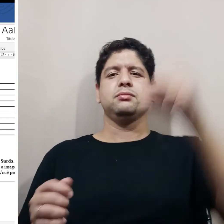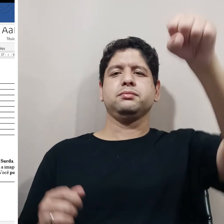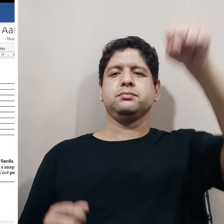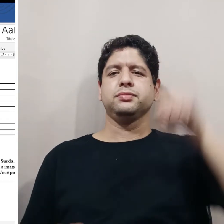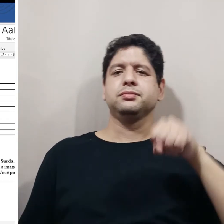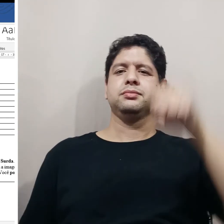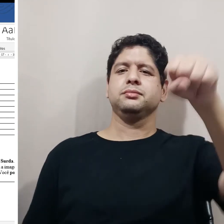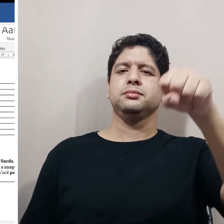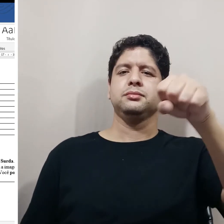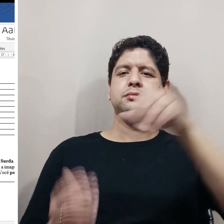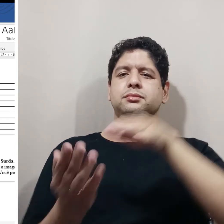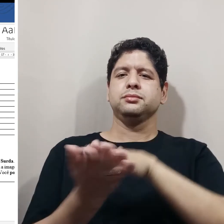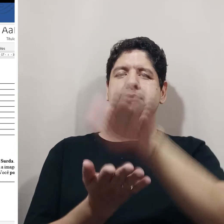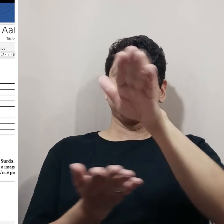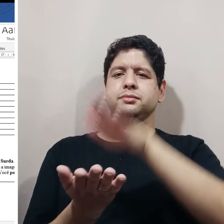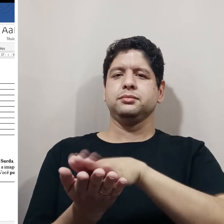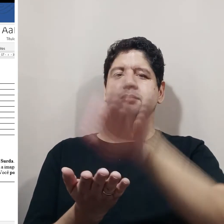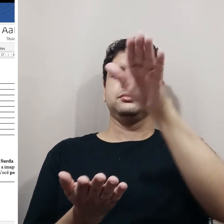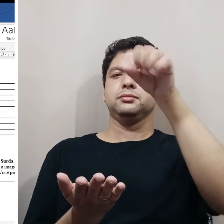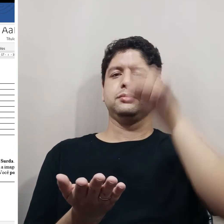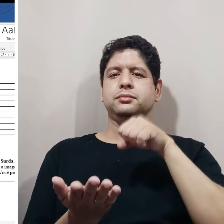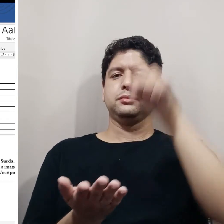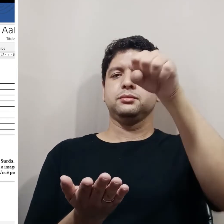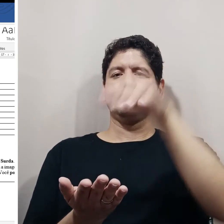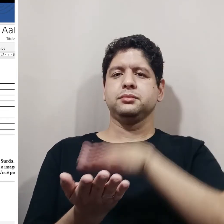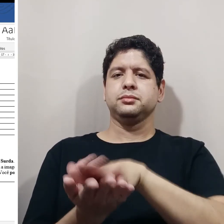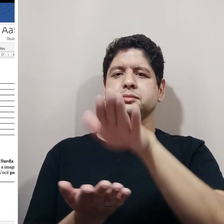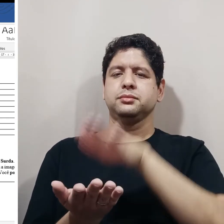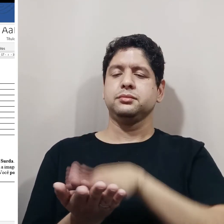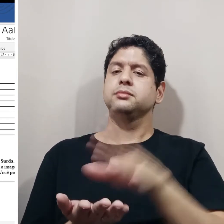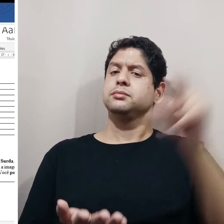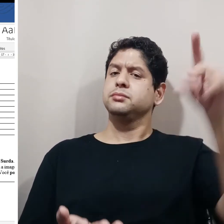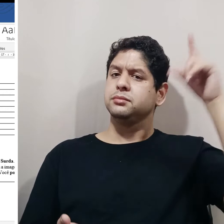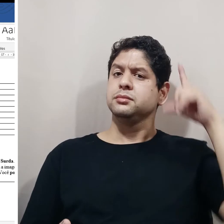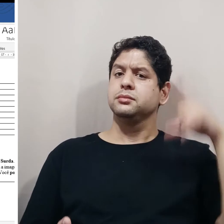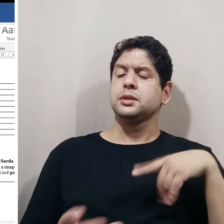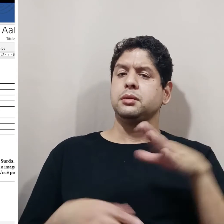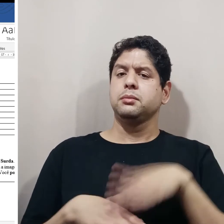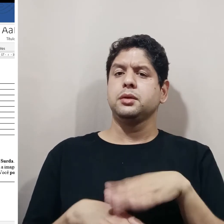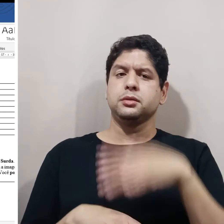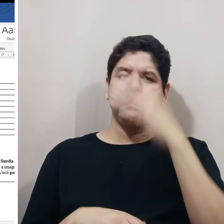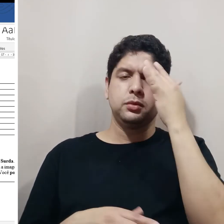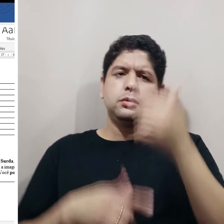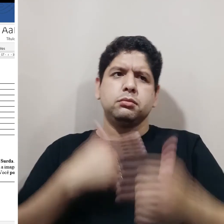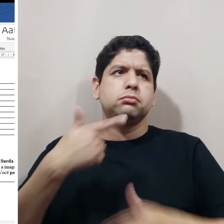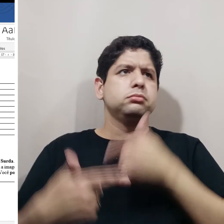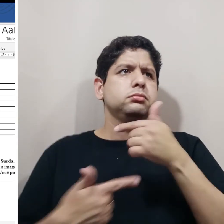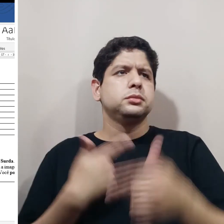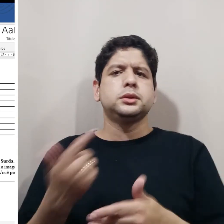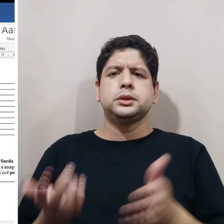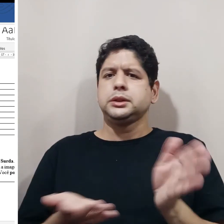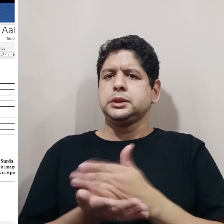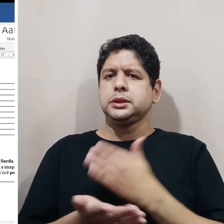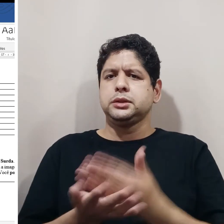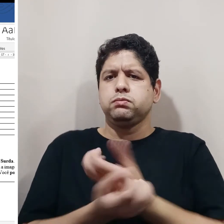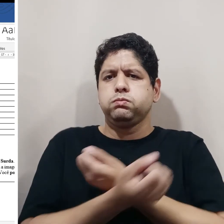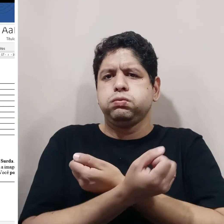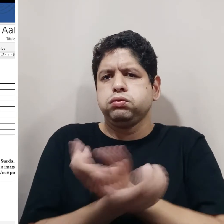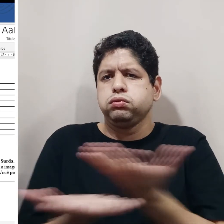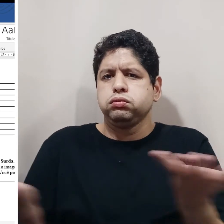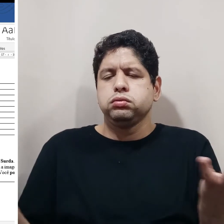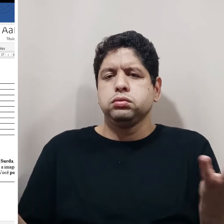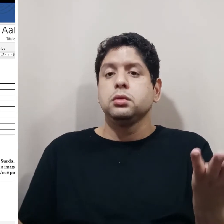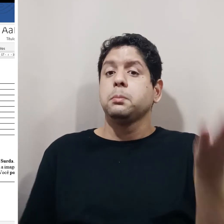que é a impressora que tem hoje, mas não tem nada a ver, tá? Era a primeira máquina, né, que poderia